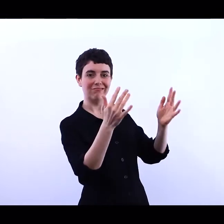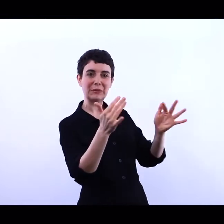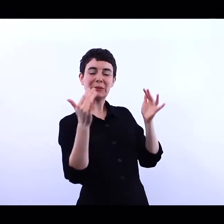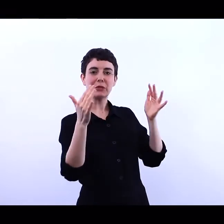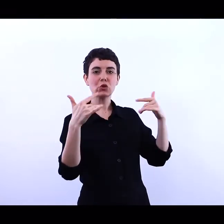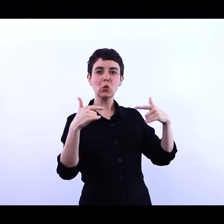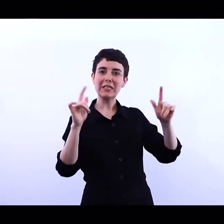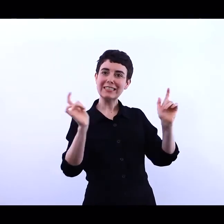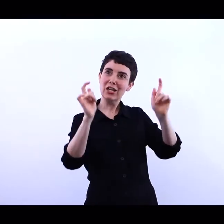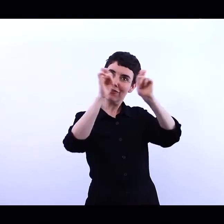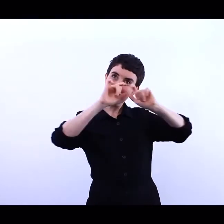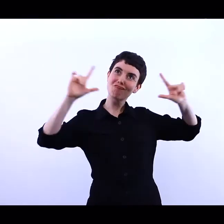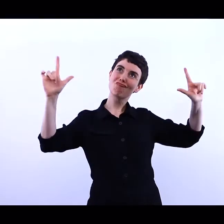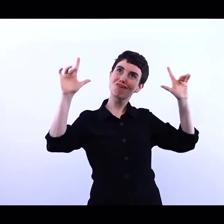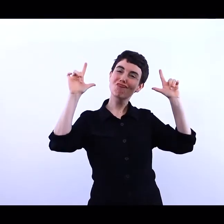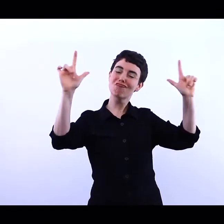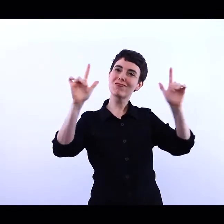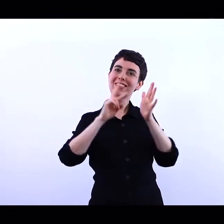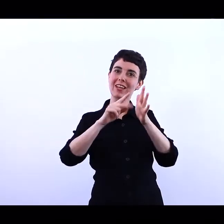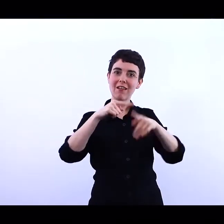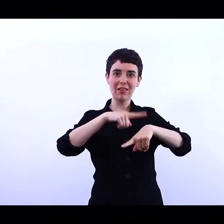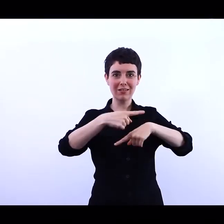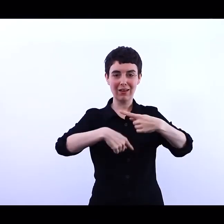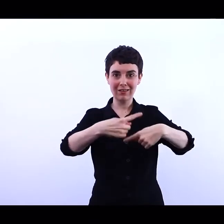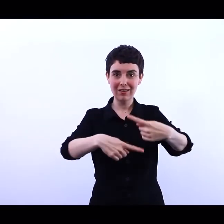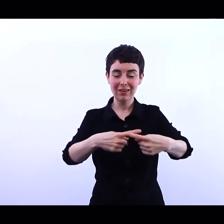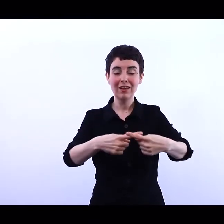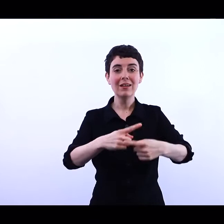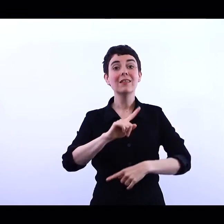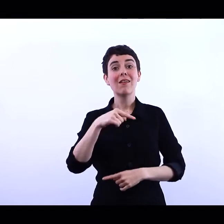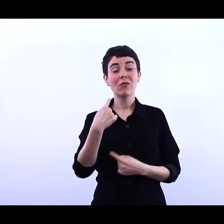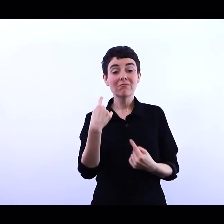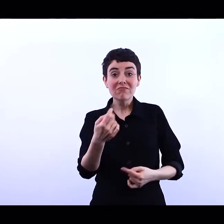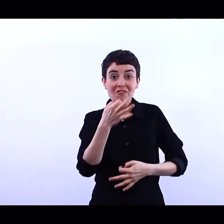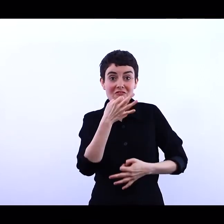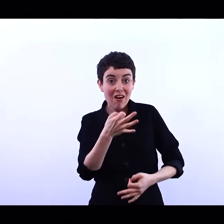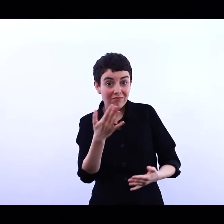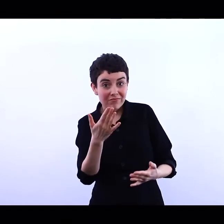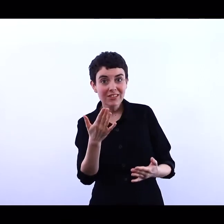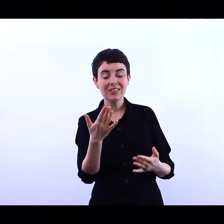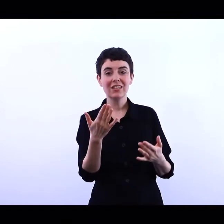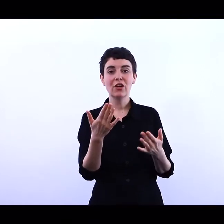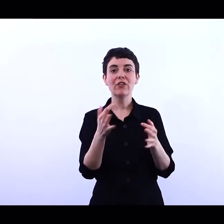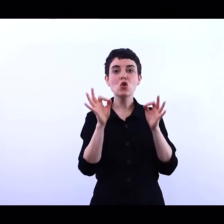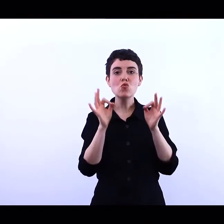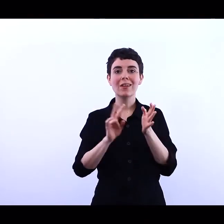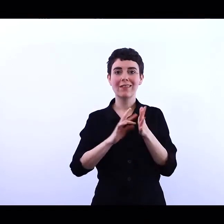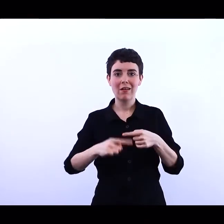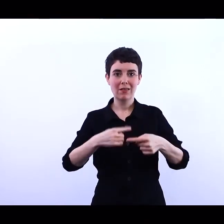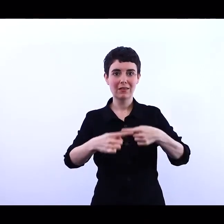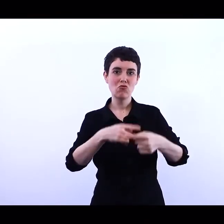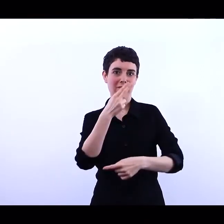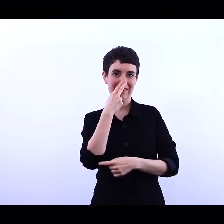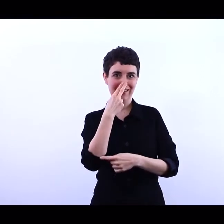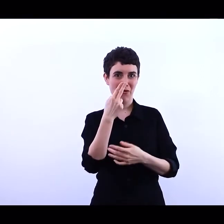sie vielleicht aussehen könnte im Digitalen, sondern sie geht auch eben dieser Frage nach, wie gute Digitalisierung gestaltet sein könnte.